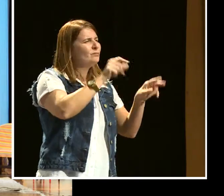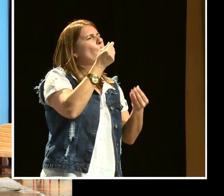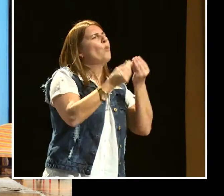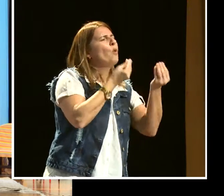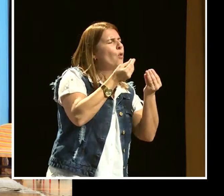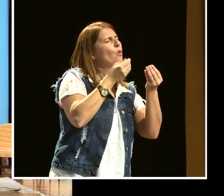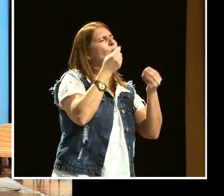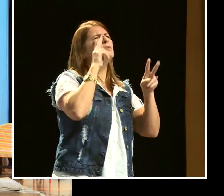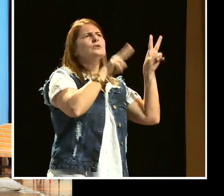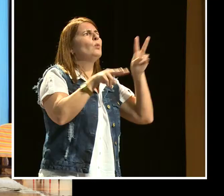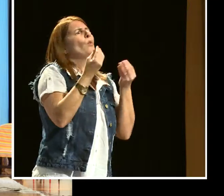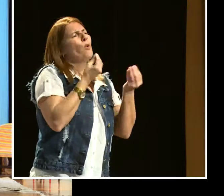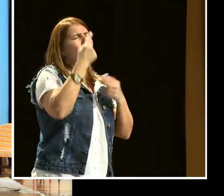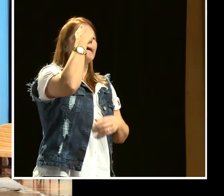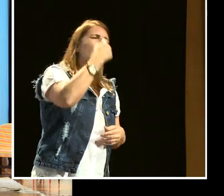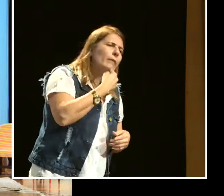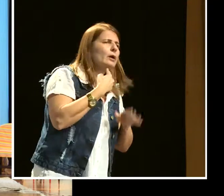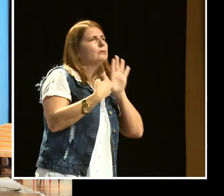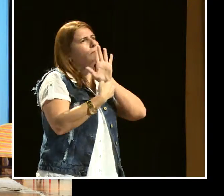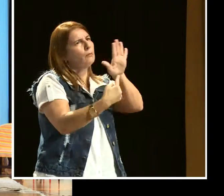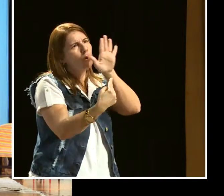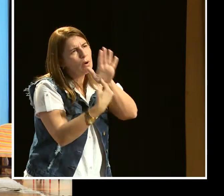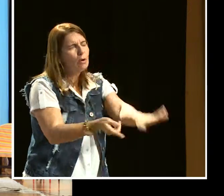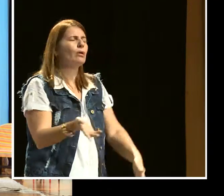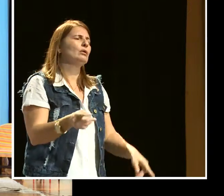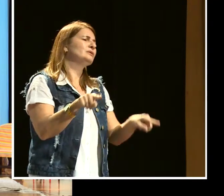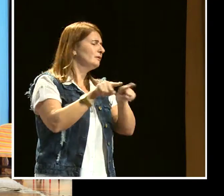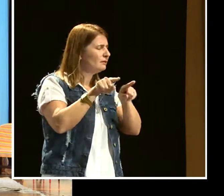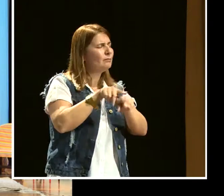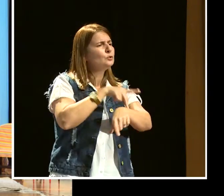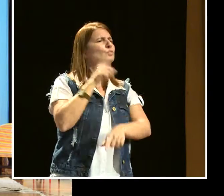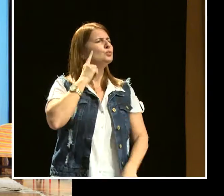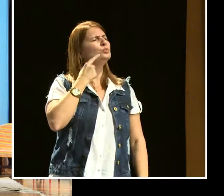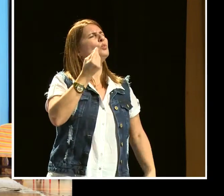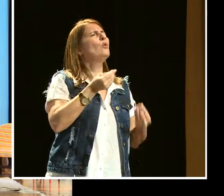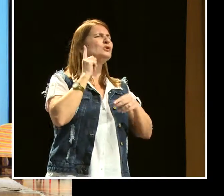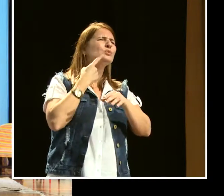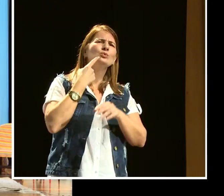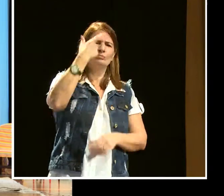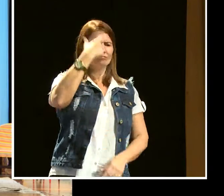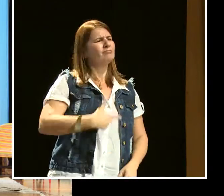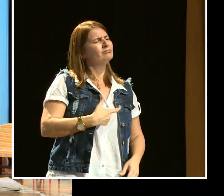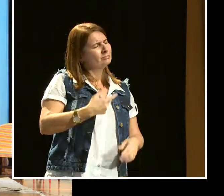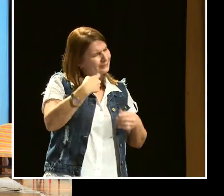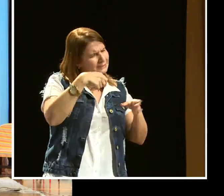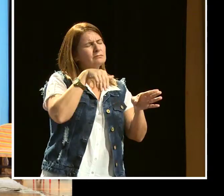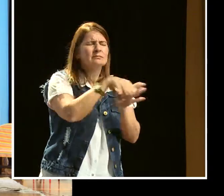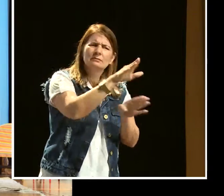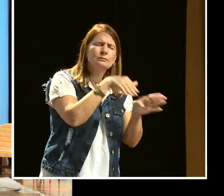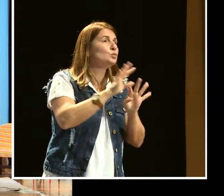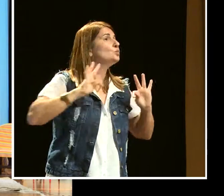Nós sabemos que a pedagogia visual, ela trabalha com figuras, imagens. A